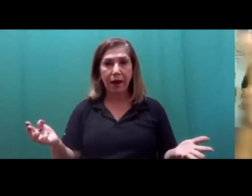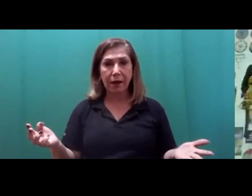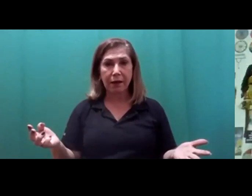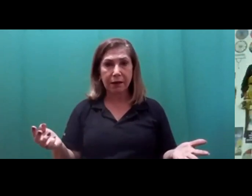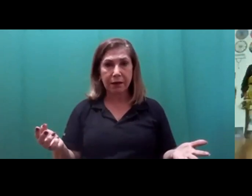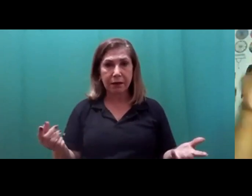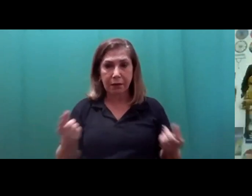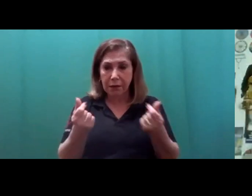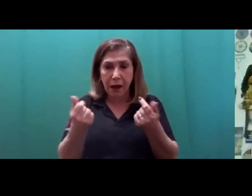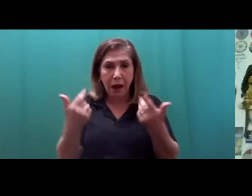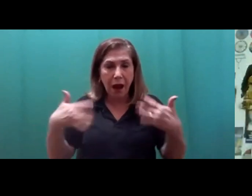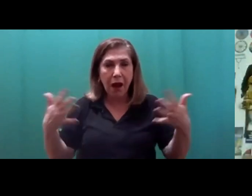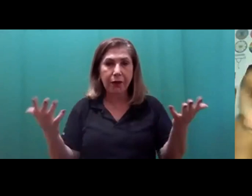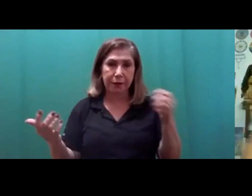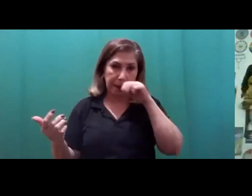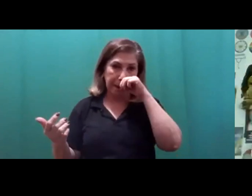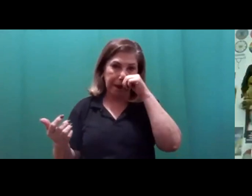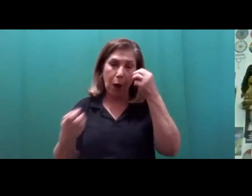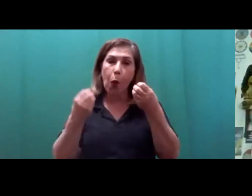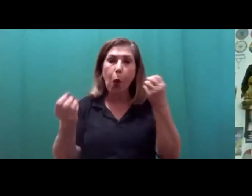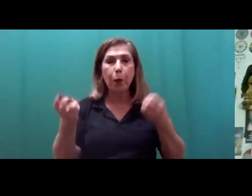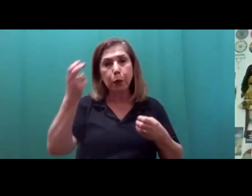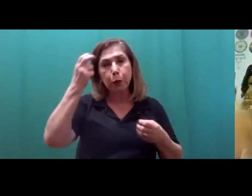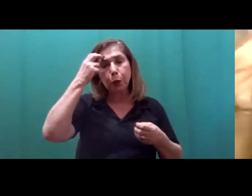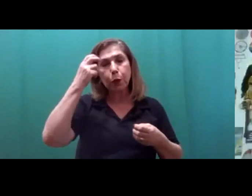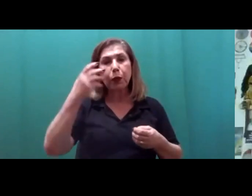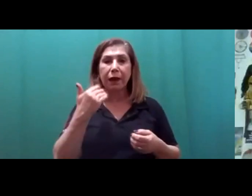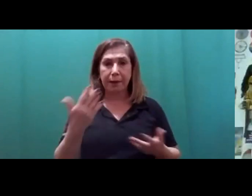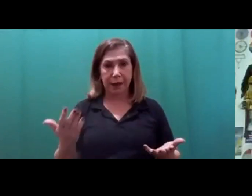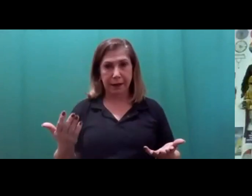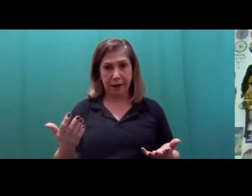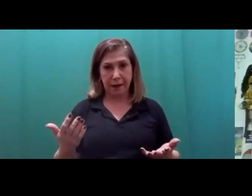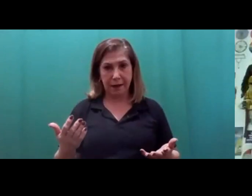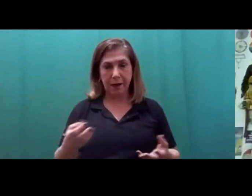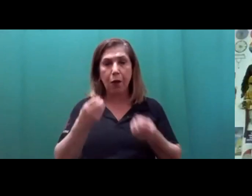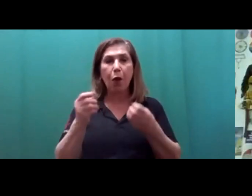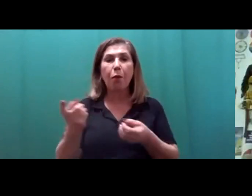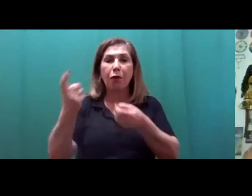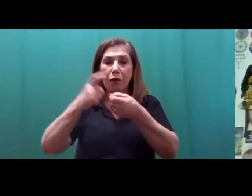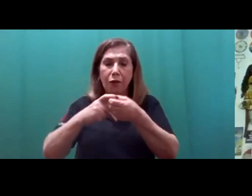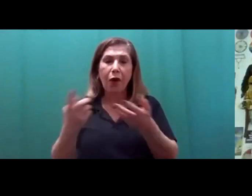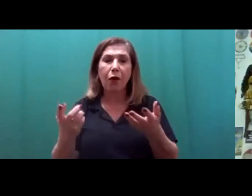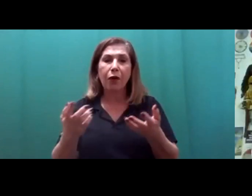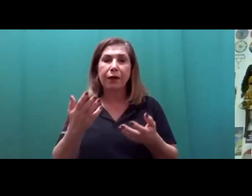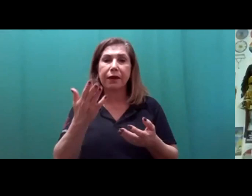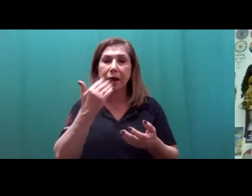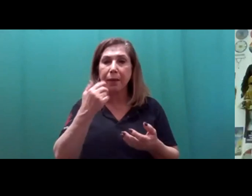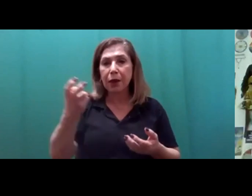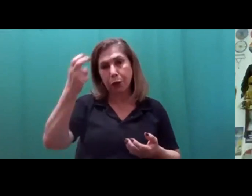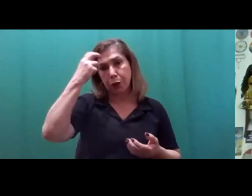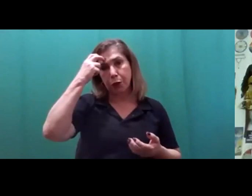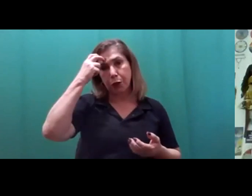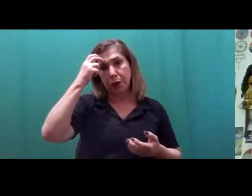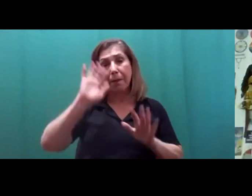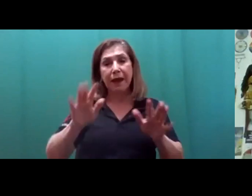como é que a gente da cidade lida com a cultura alimentar e resgata mas também resgata a partir do processo de